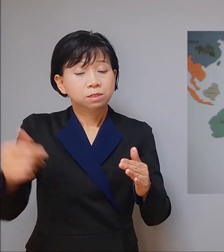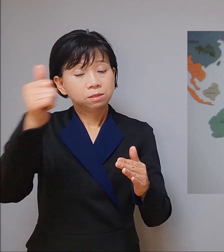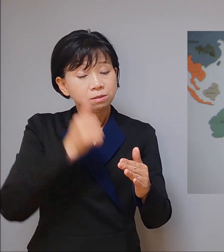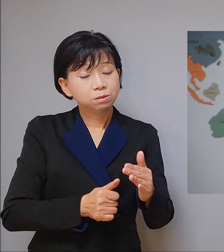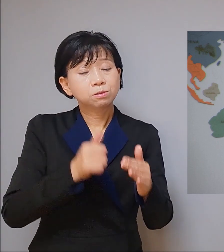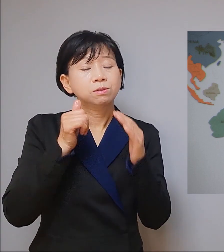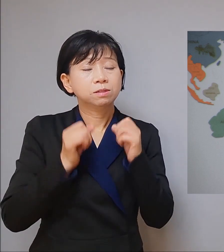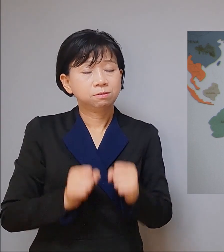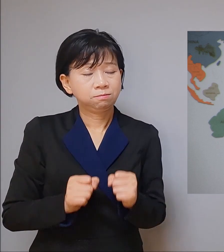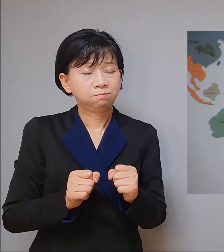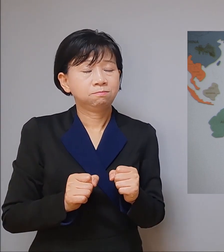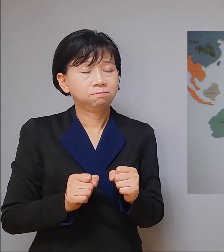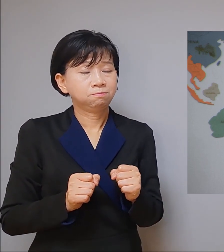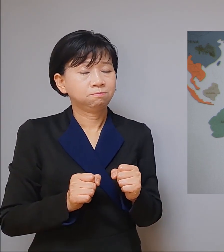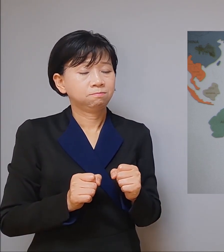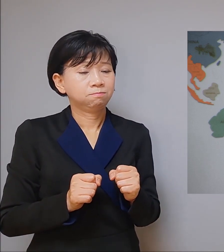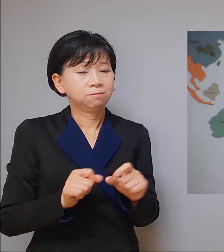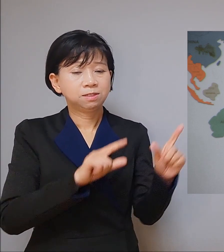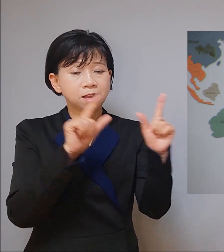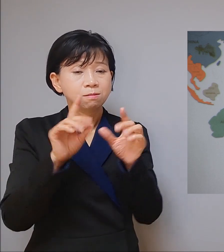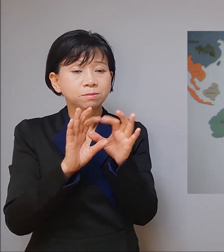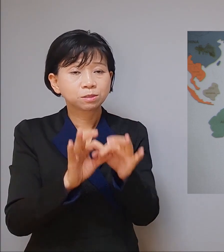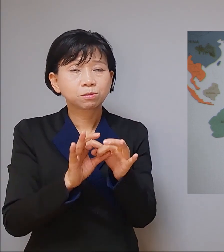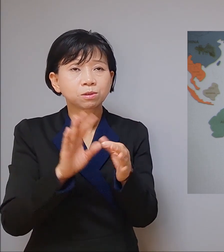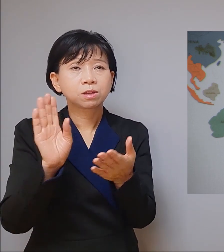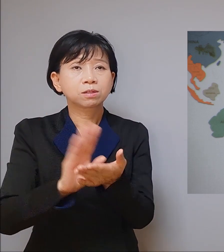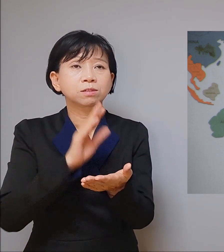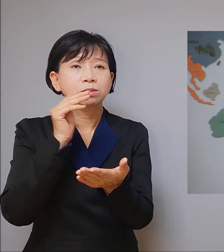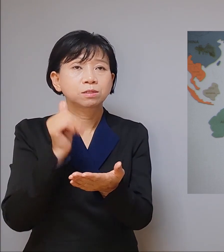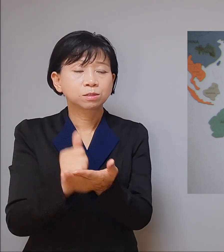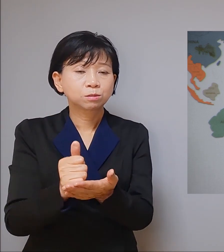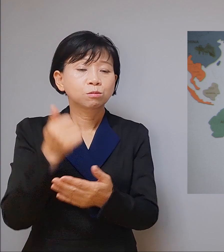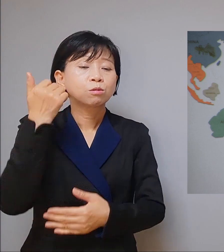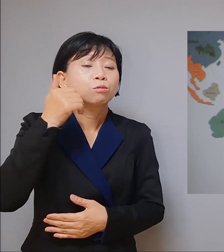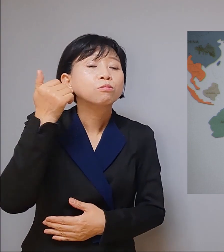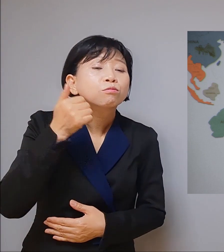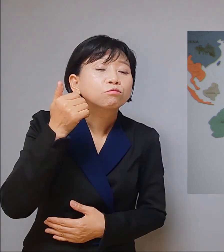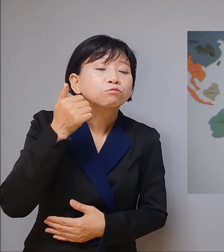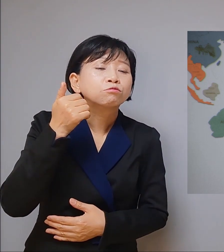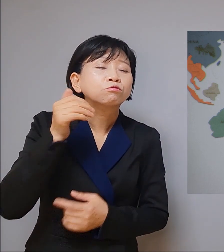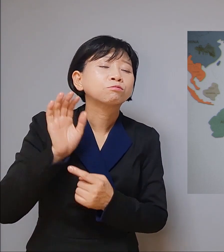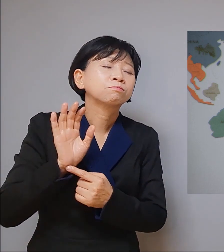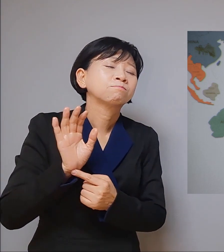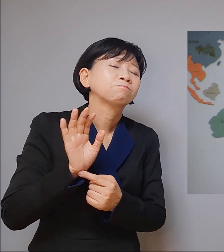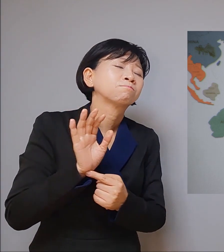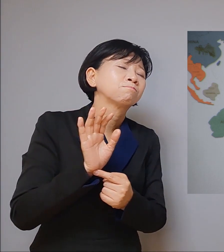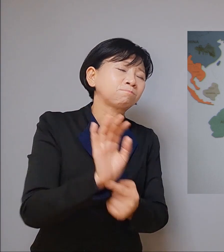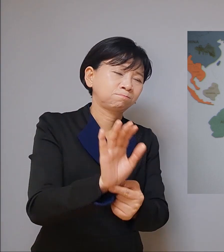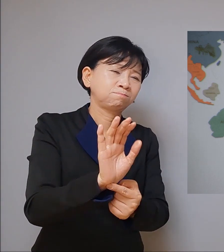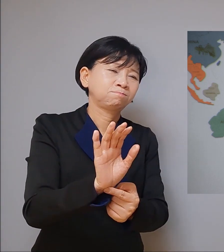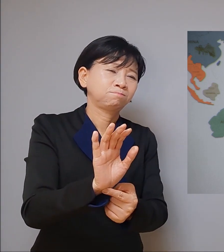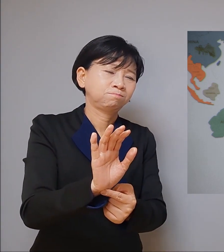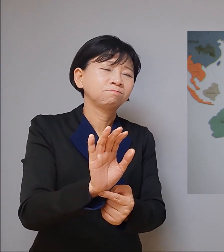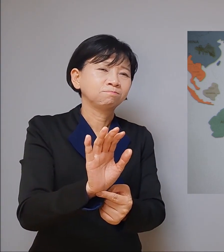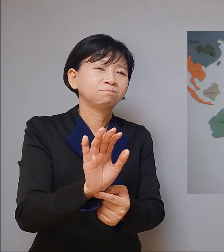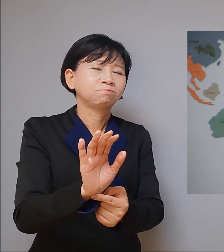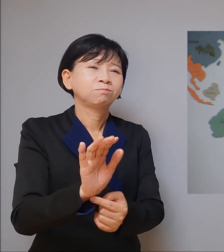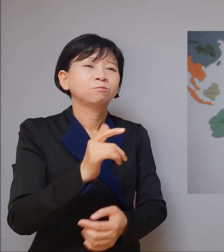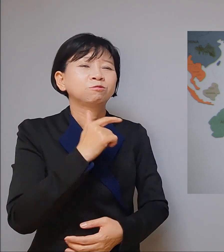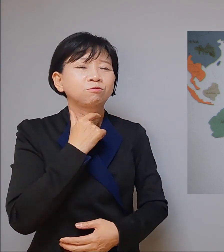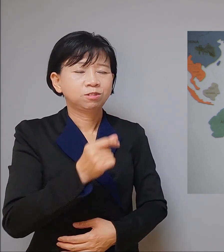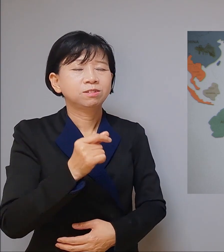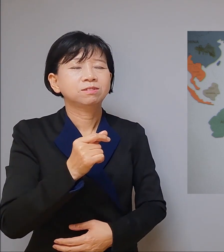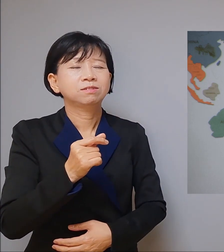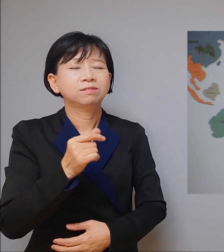자리를 잡으시고 우리의 삶을 통해 그리스도 예수가 어떤 분인지 온전히 그 삶을 우리를 통해서